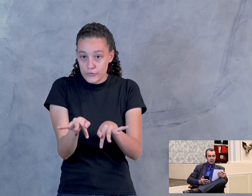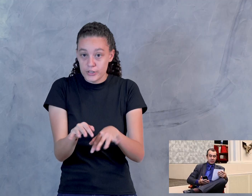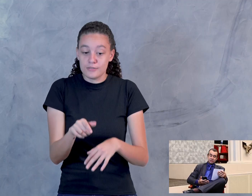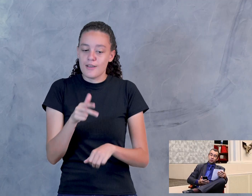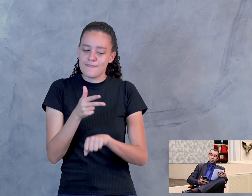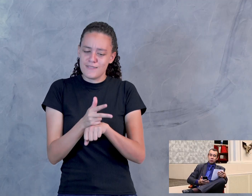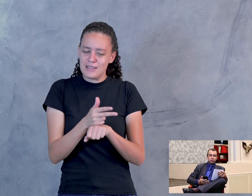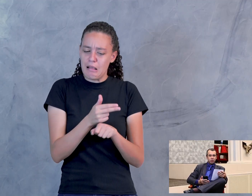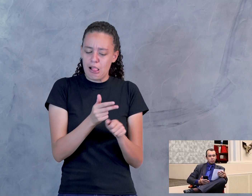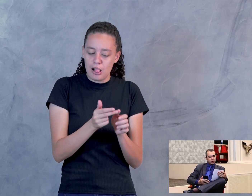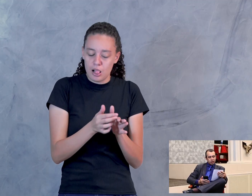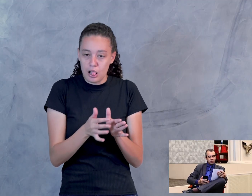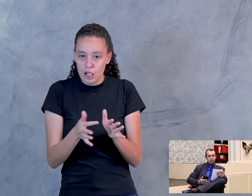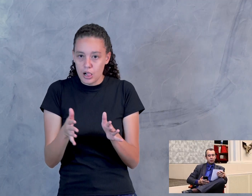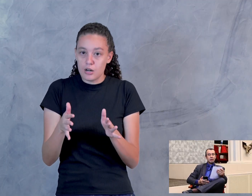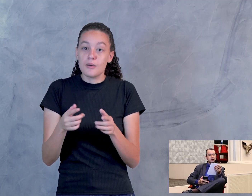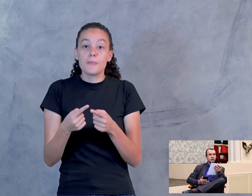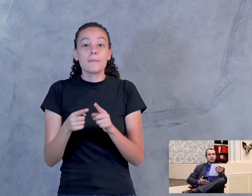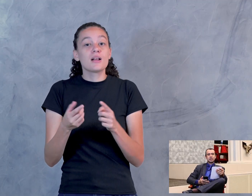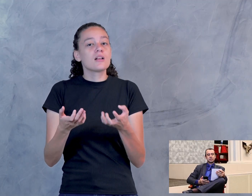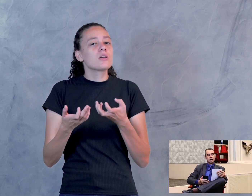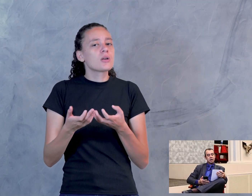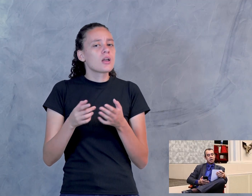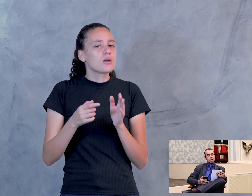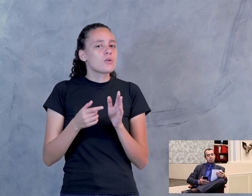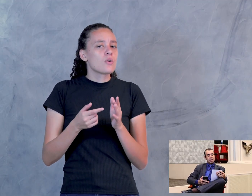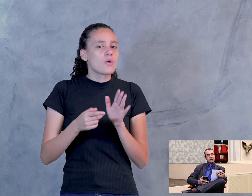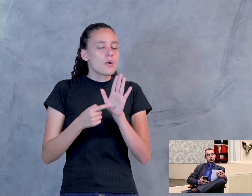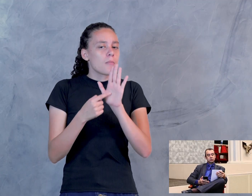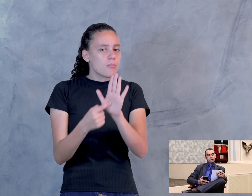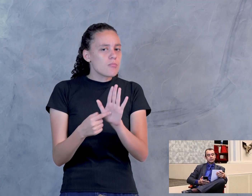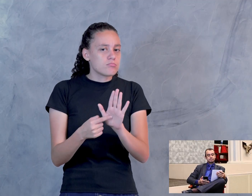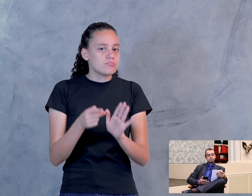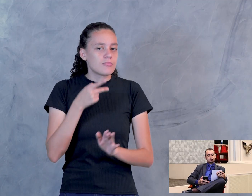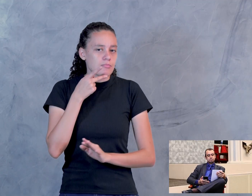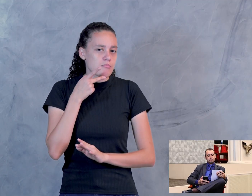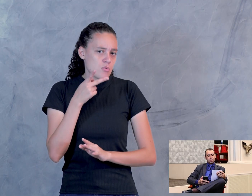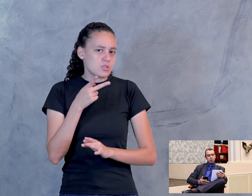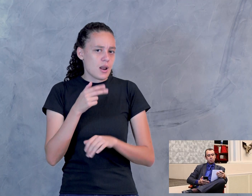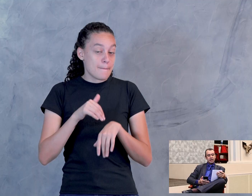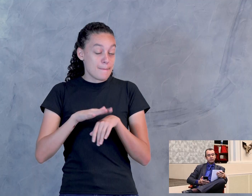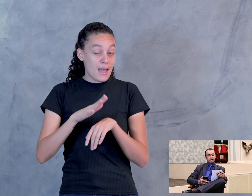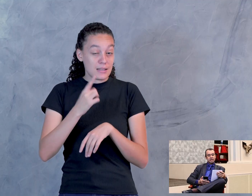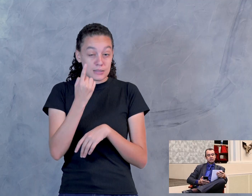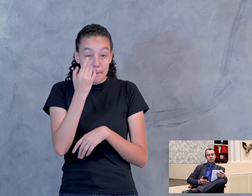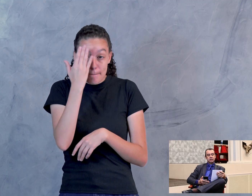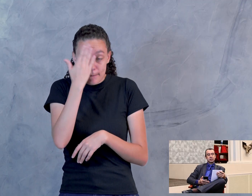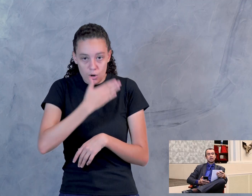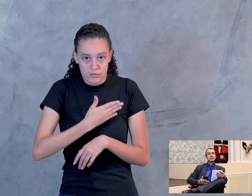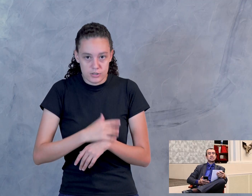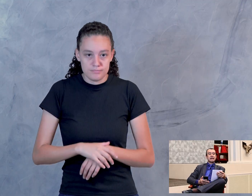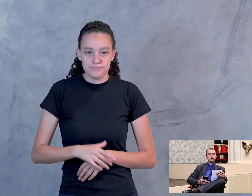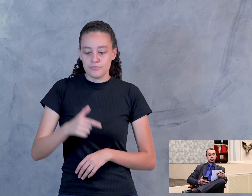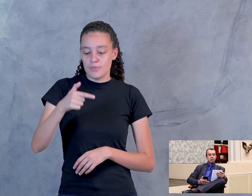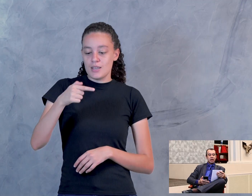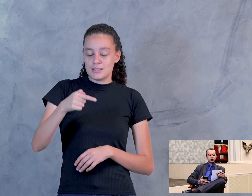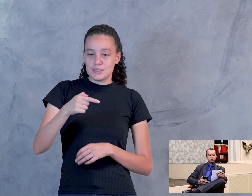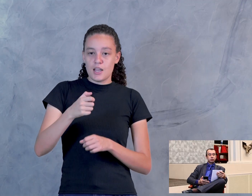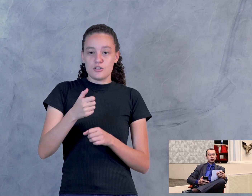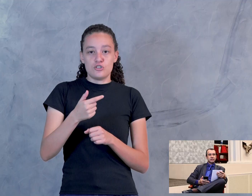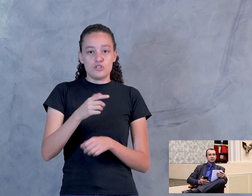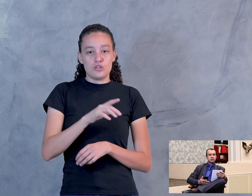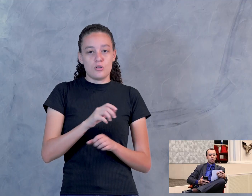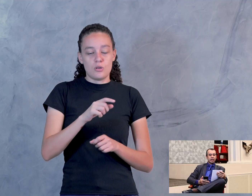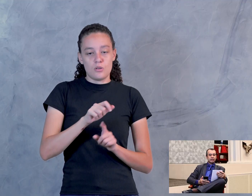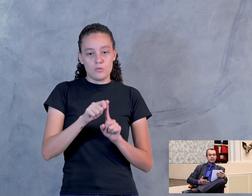vídeo. Esse vídeo pode ficar um pouquinho maior, mas eu quero deixar mais uma evidência aqui. Em 7 de maio